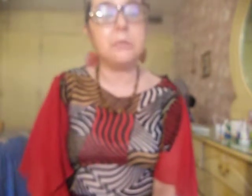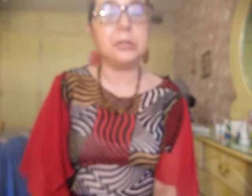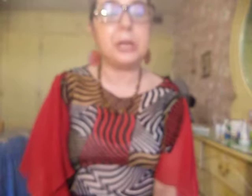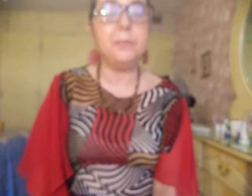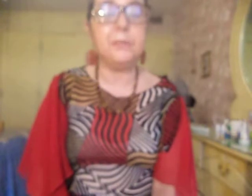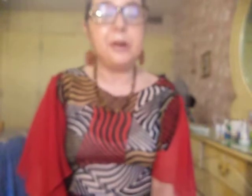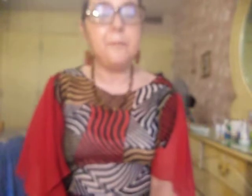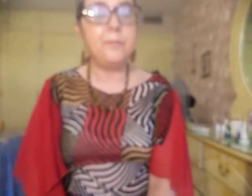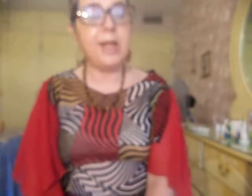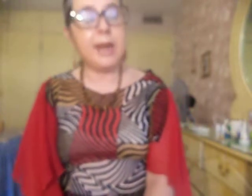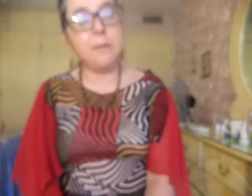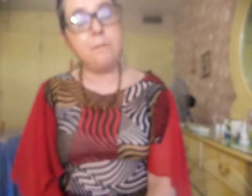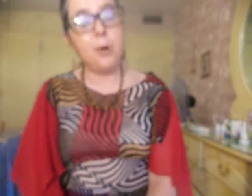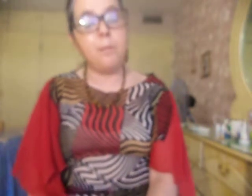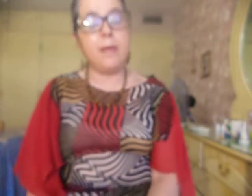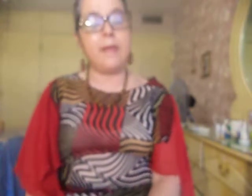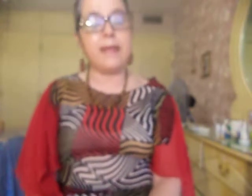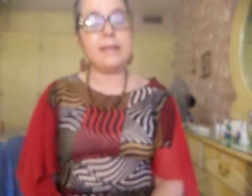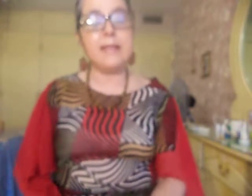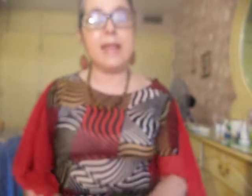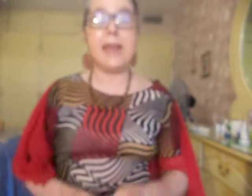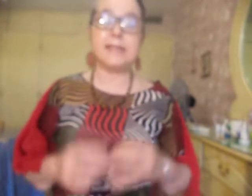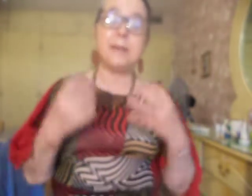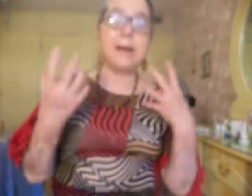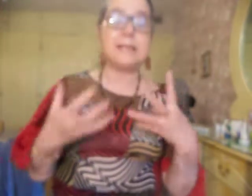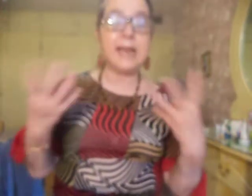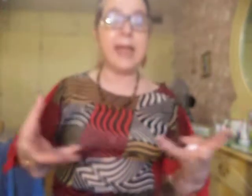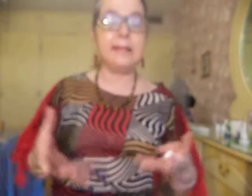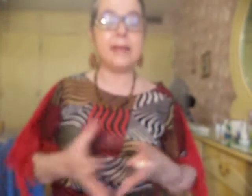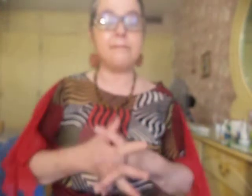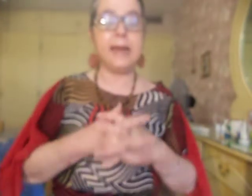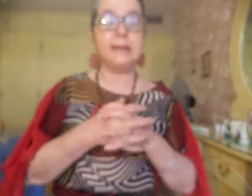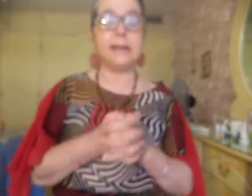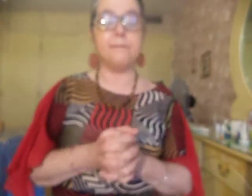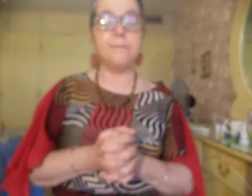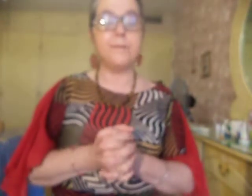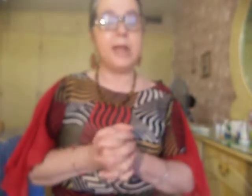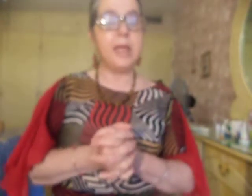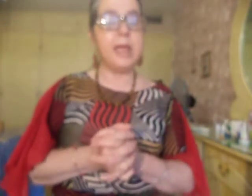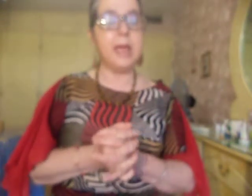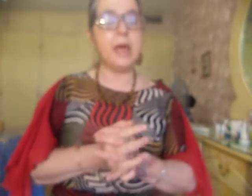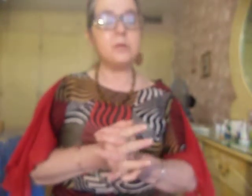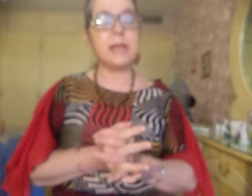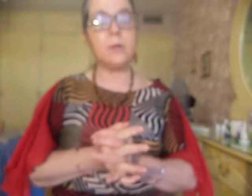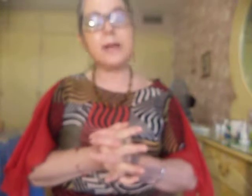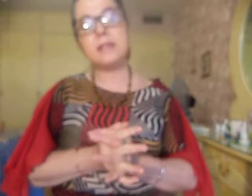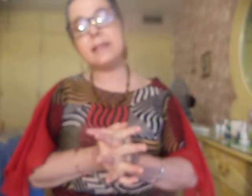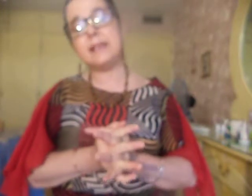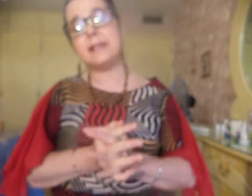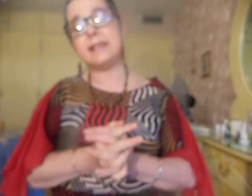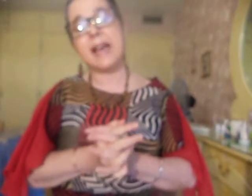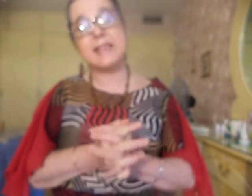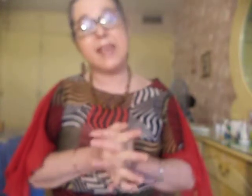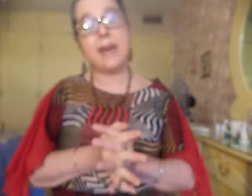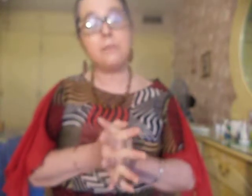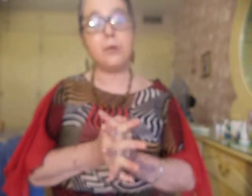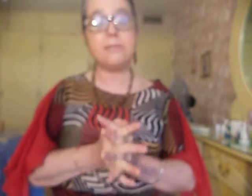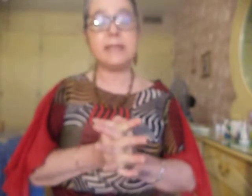camote. Tienen propiedades de digerirse más lentamente y causar una saciedad por más